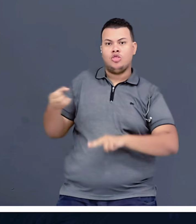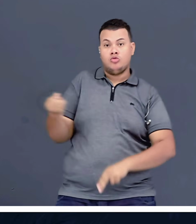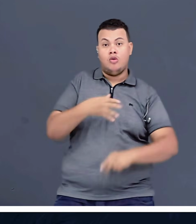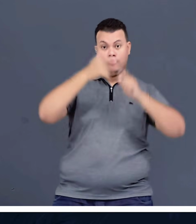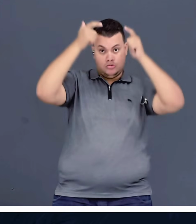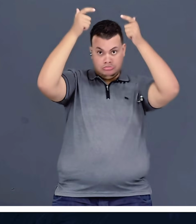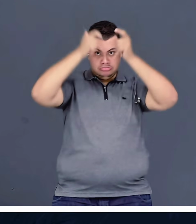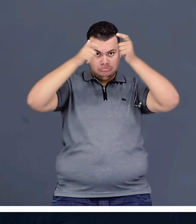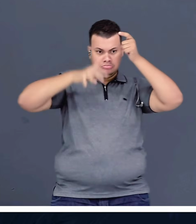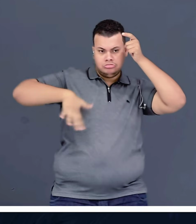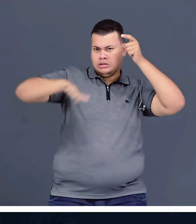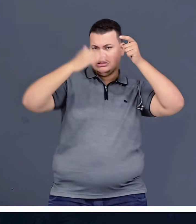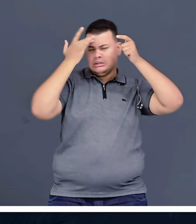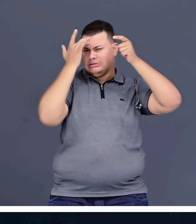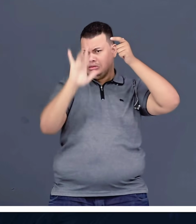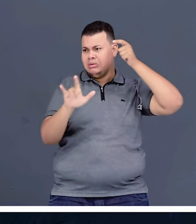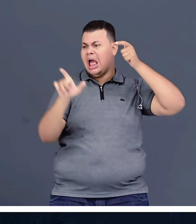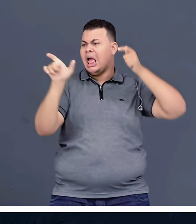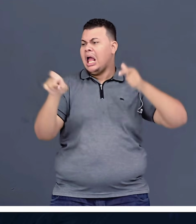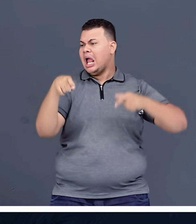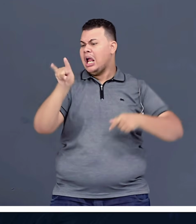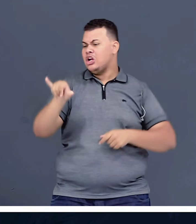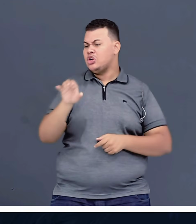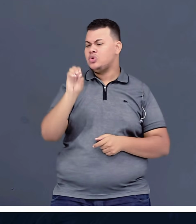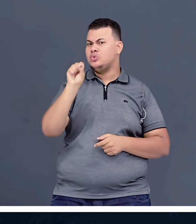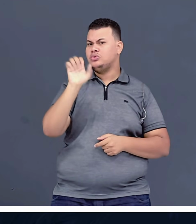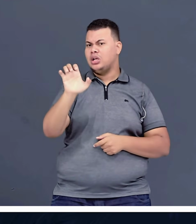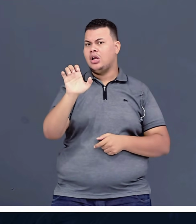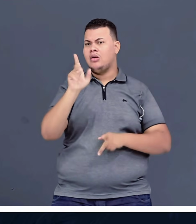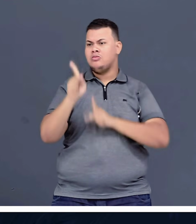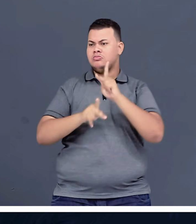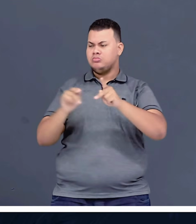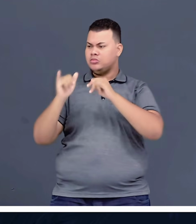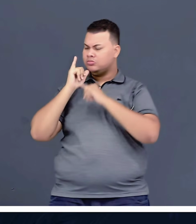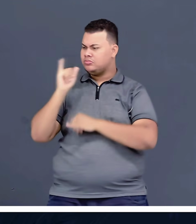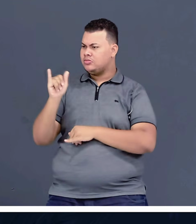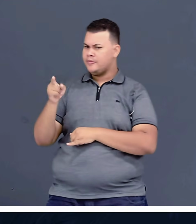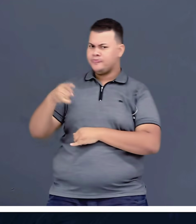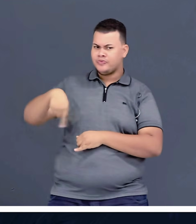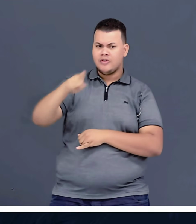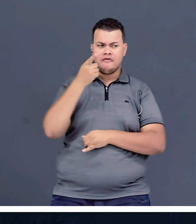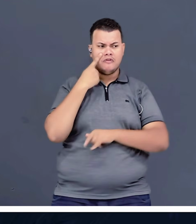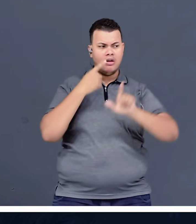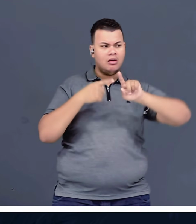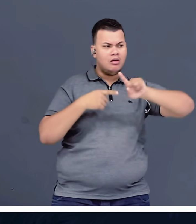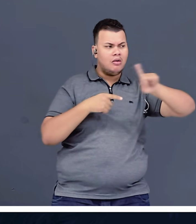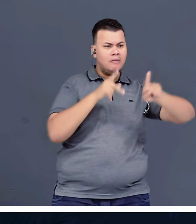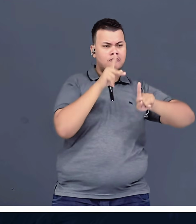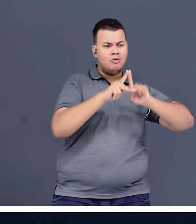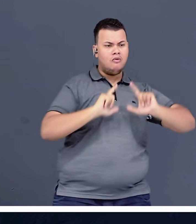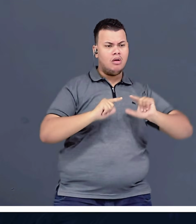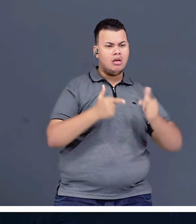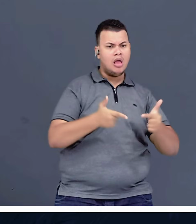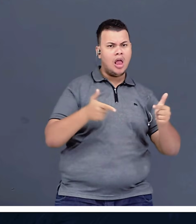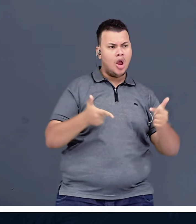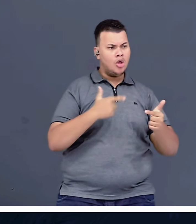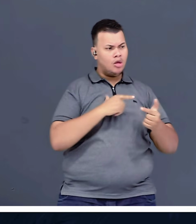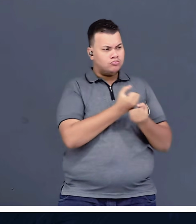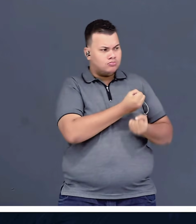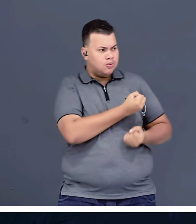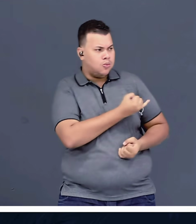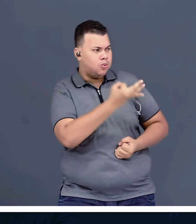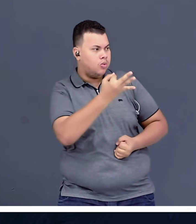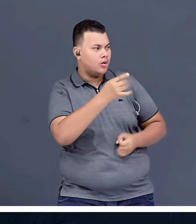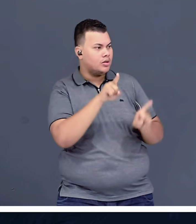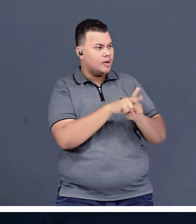rei, que nada sabia sobre José. Disse ele ao seu povo: vejam, os israelitas agora numerosos e